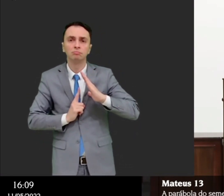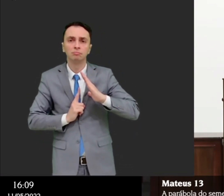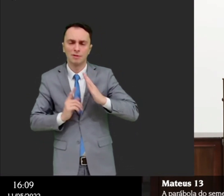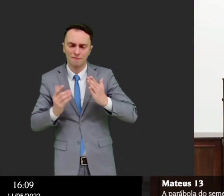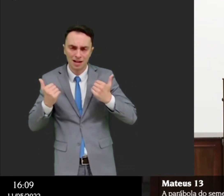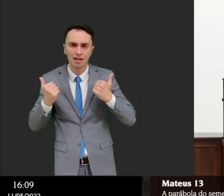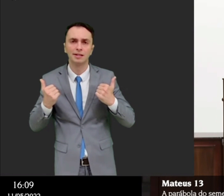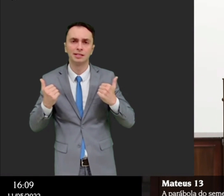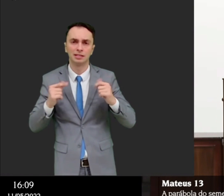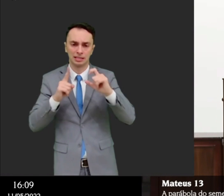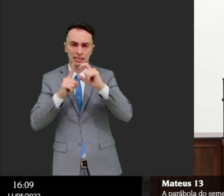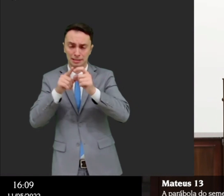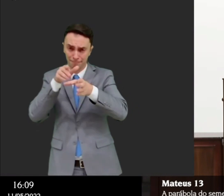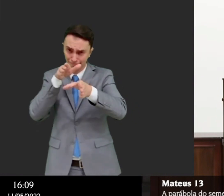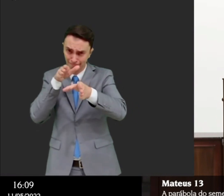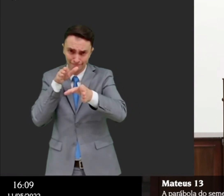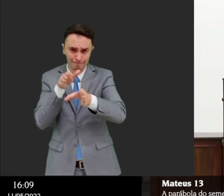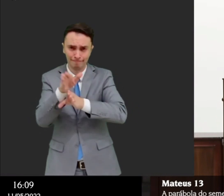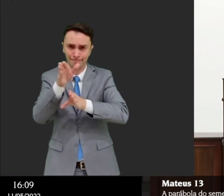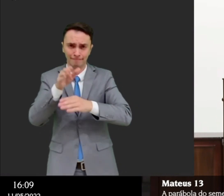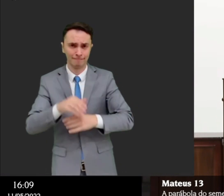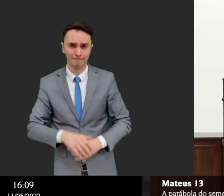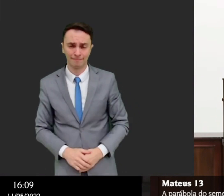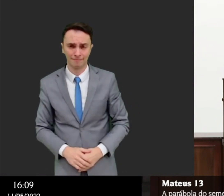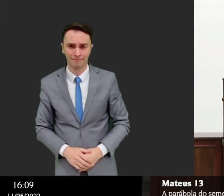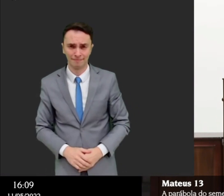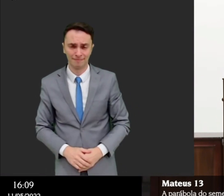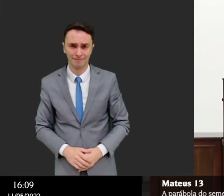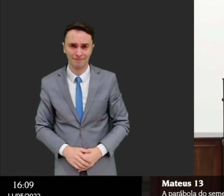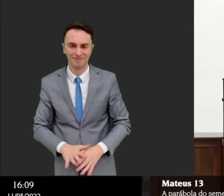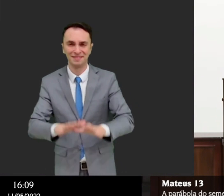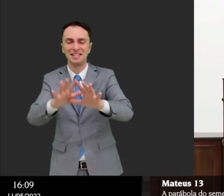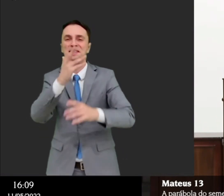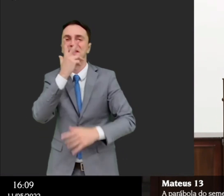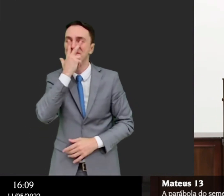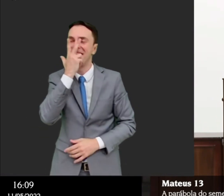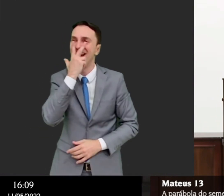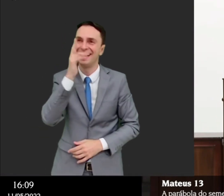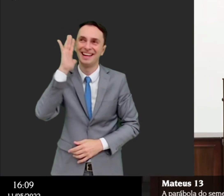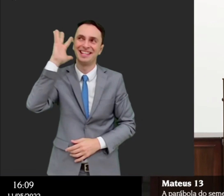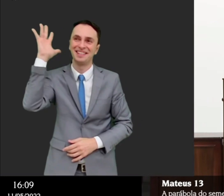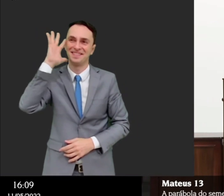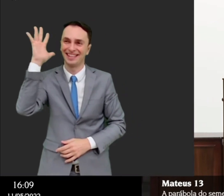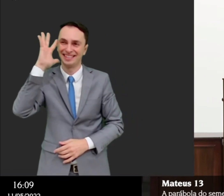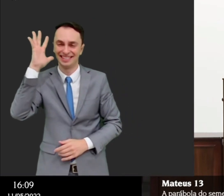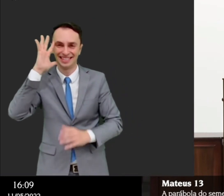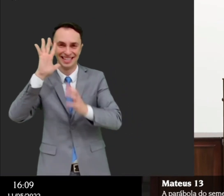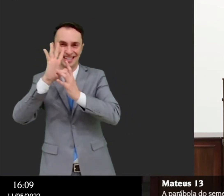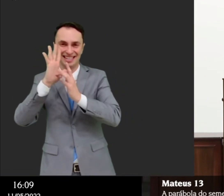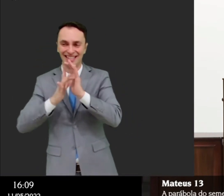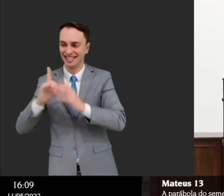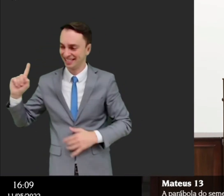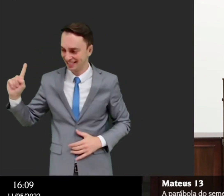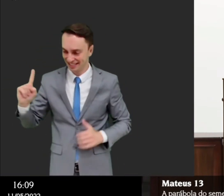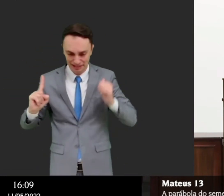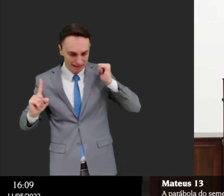É o conselho da palavra. Ei, semeador, parece que a gente está vendo o Santo Filho de Deus